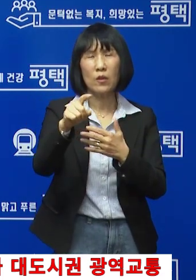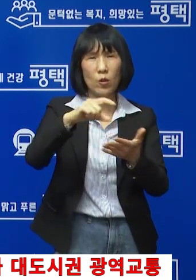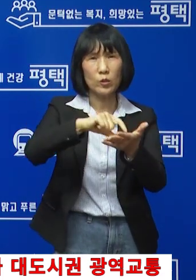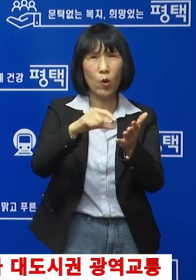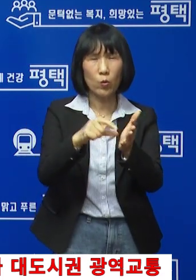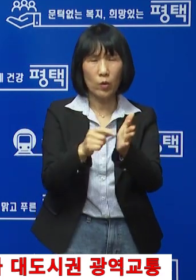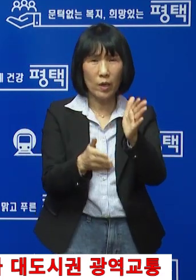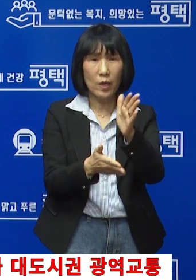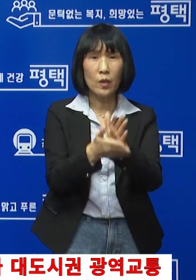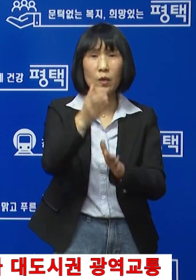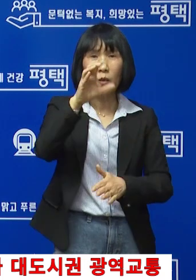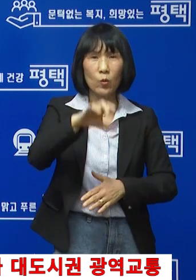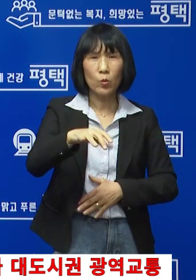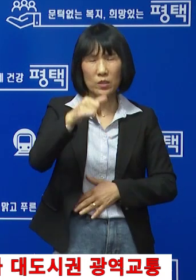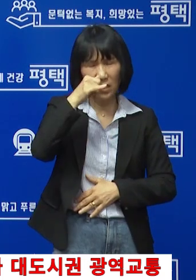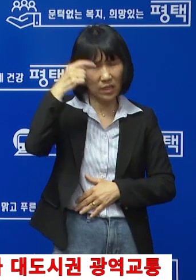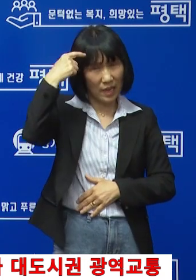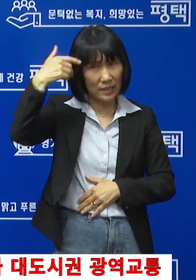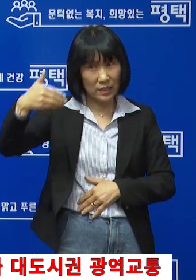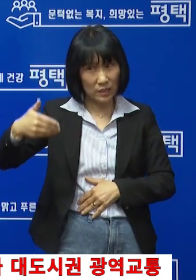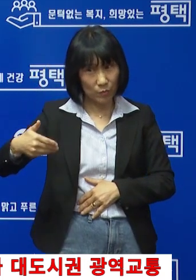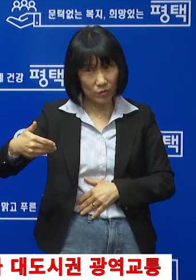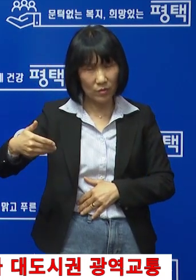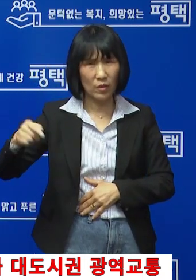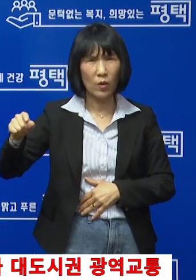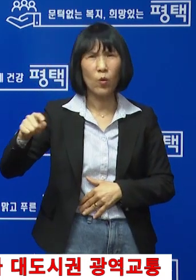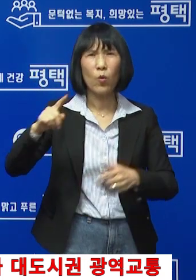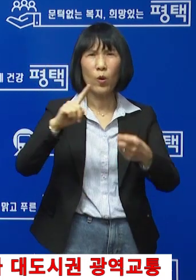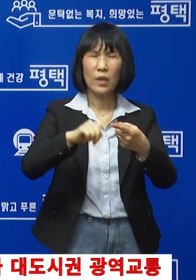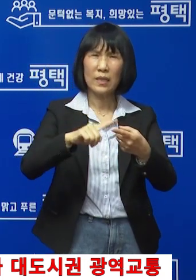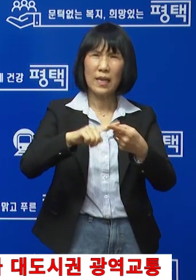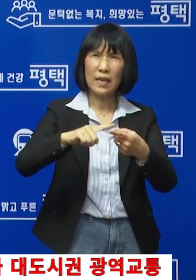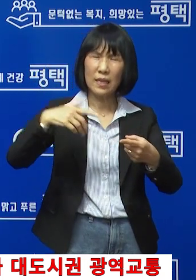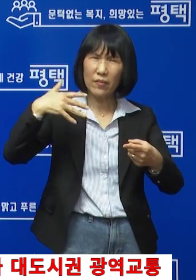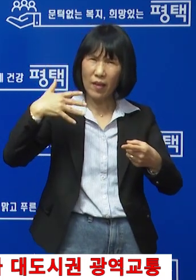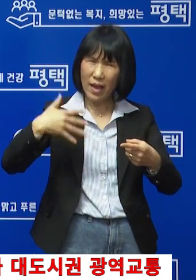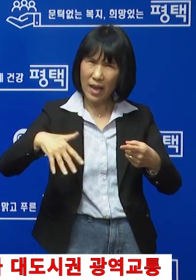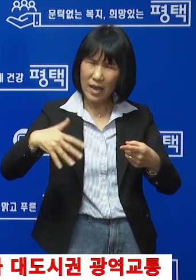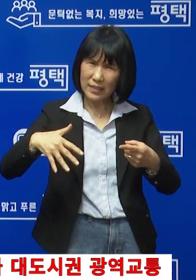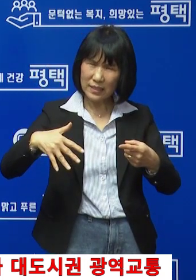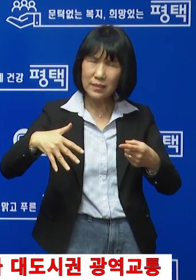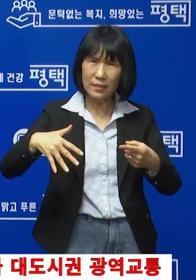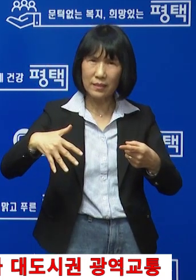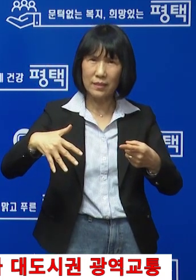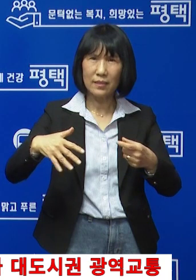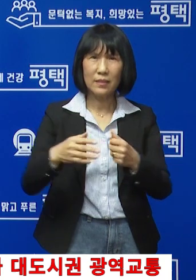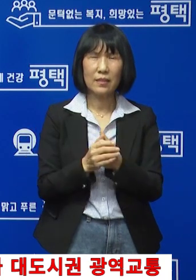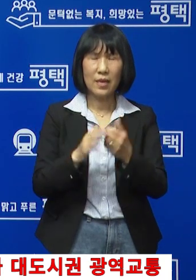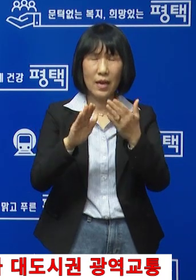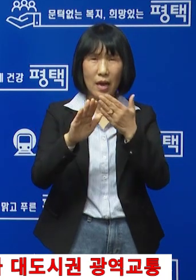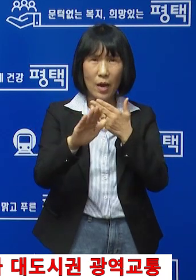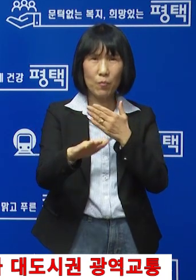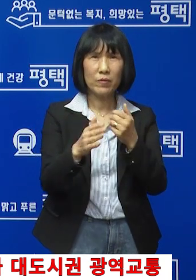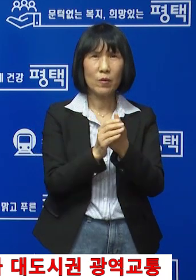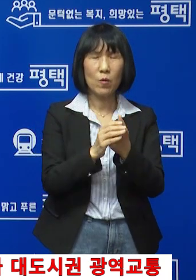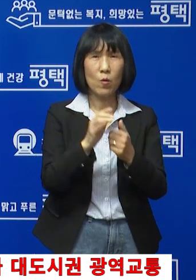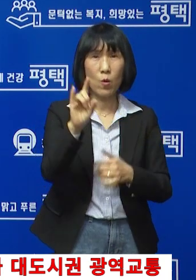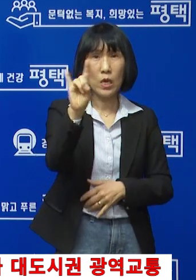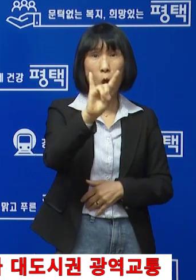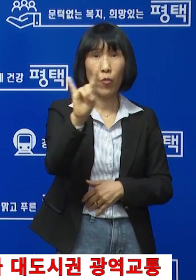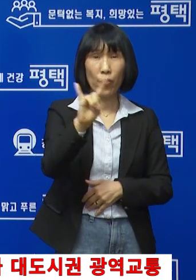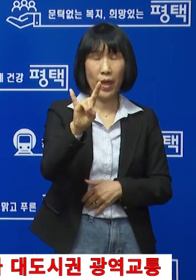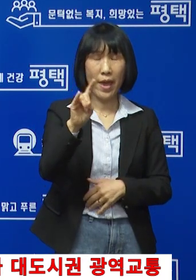저희가 파악한 바로는 뭐 저희도 아직 그런 부분에서 미미하기 때문에 향후 지금 현재 저희 시의 현대건설에서 UAM